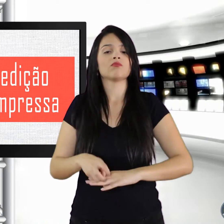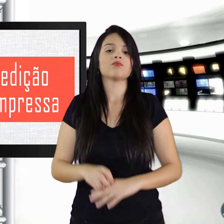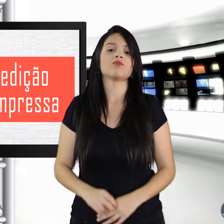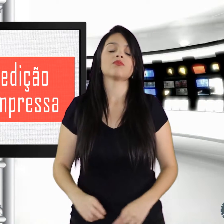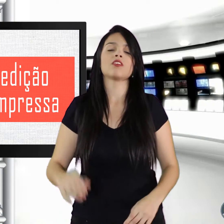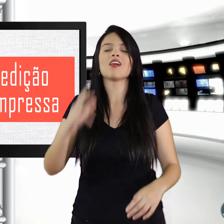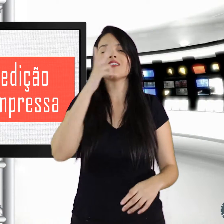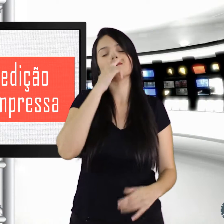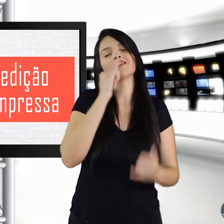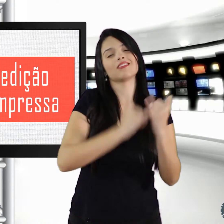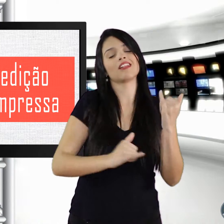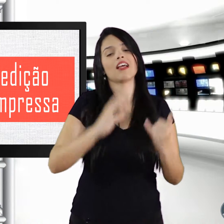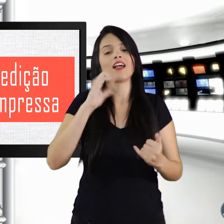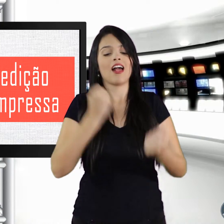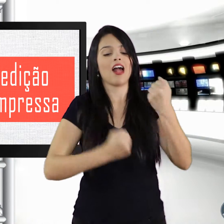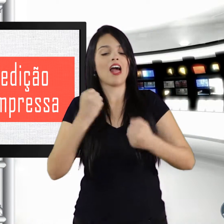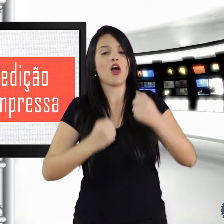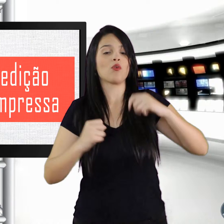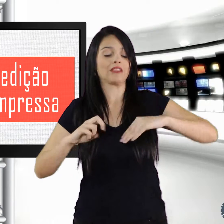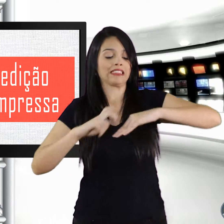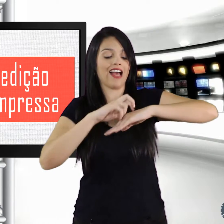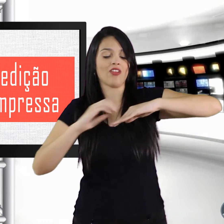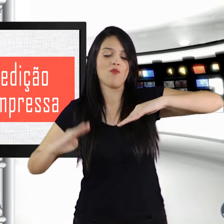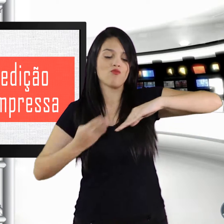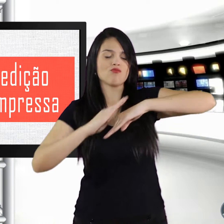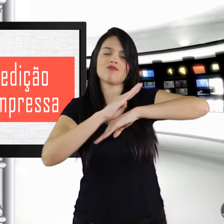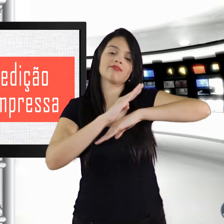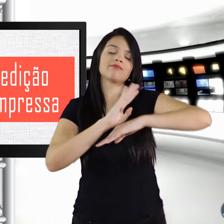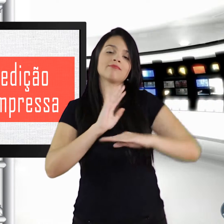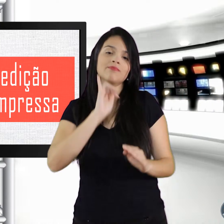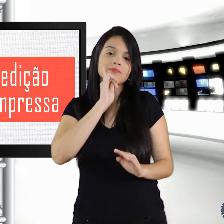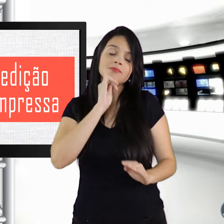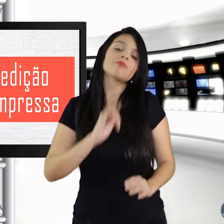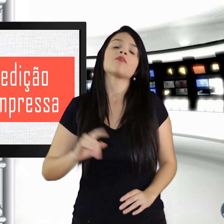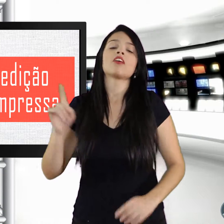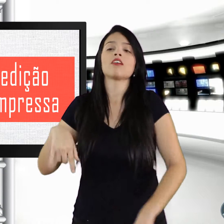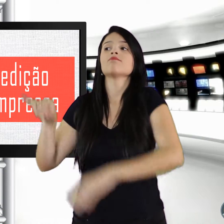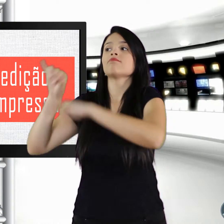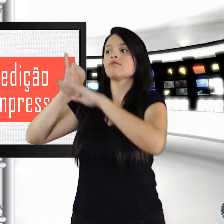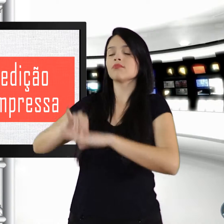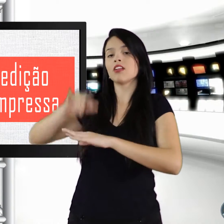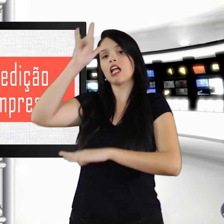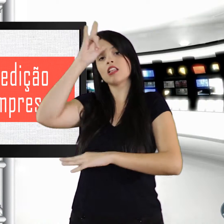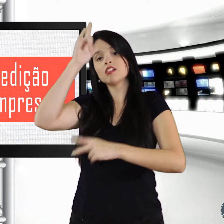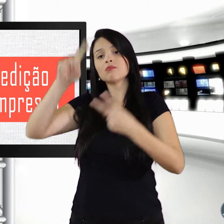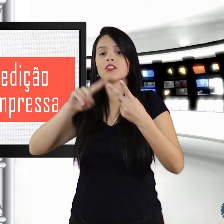carro escalador de escadas. Esses produtos são importados da Alemanha e de Taiwan e foram aprovados para atender